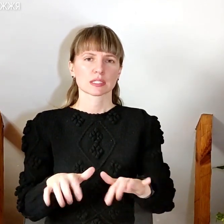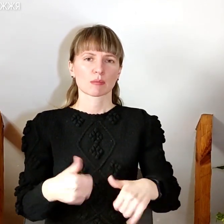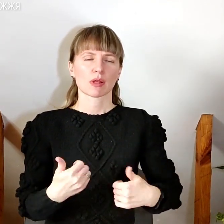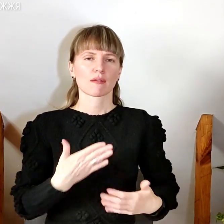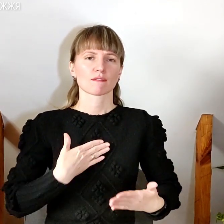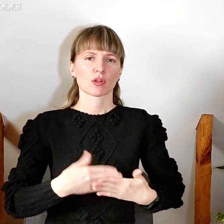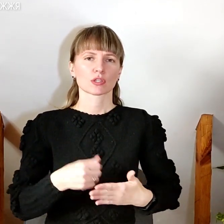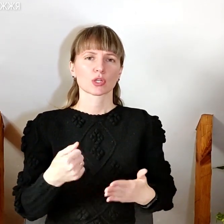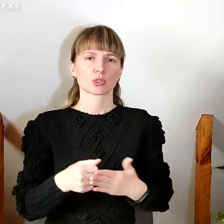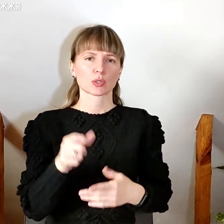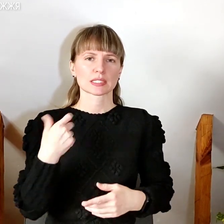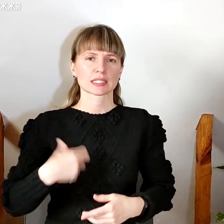до себе.